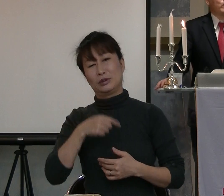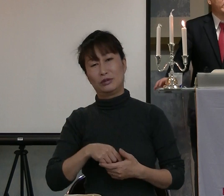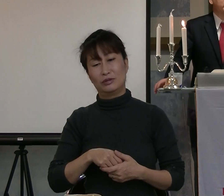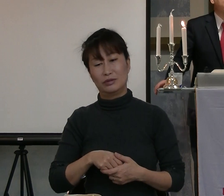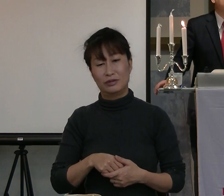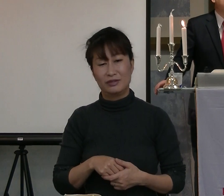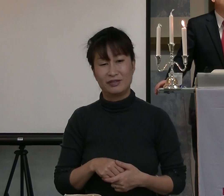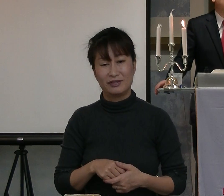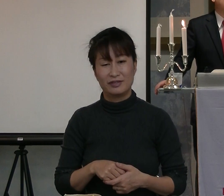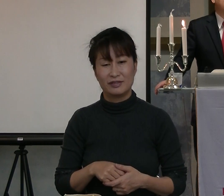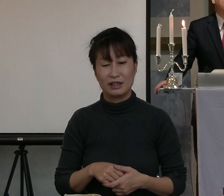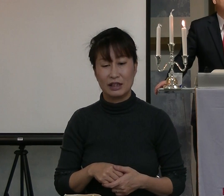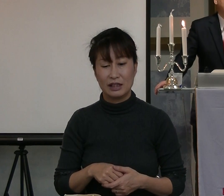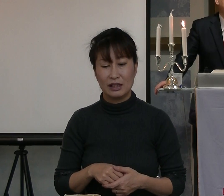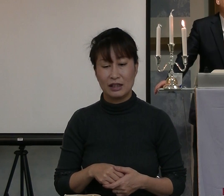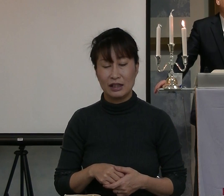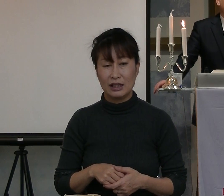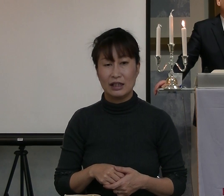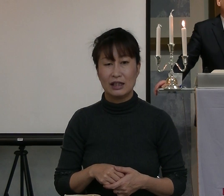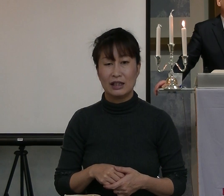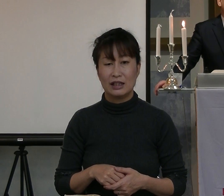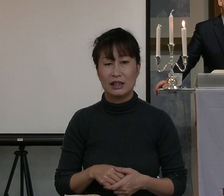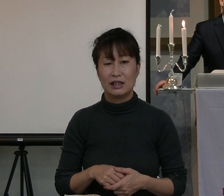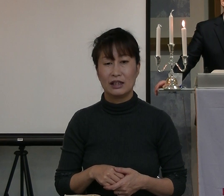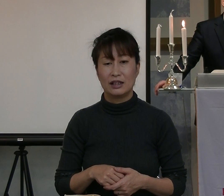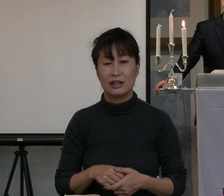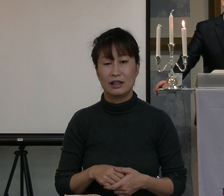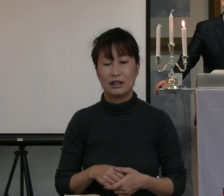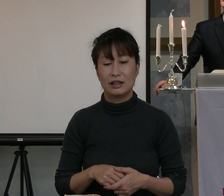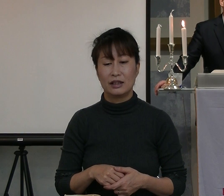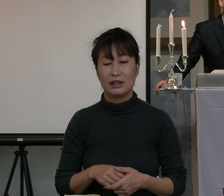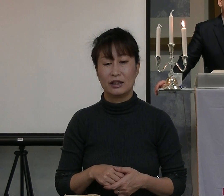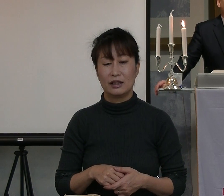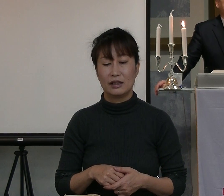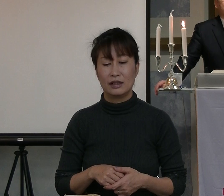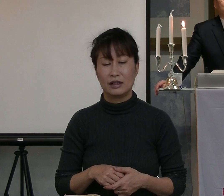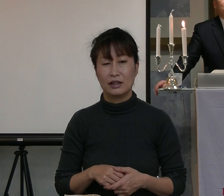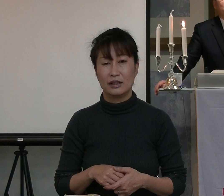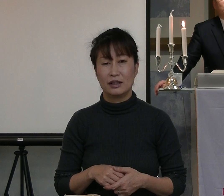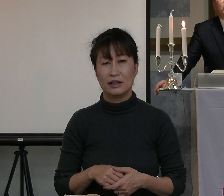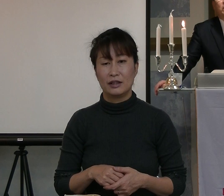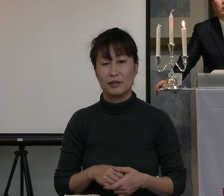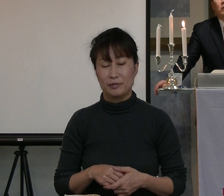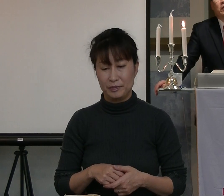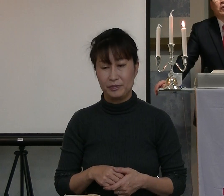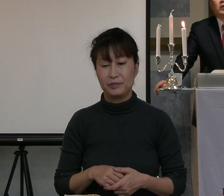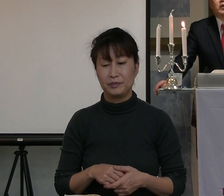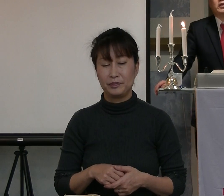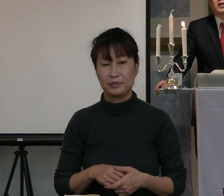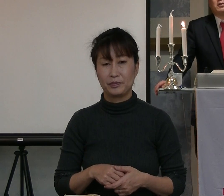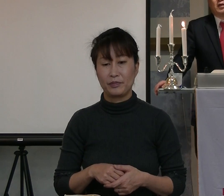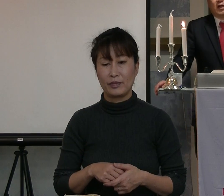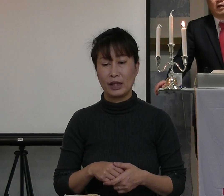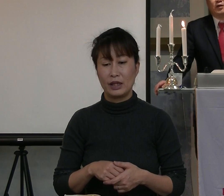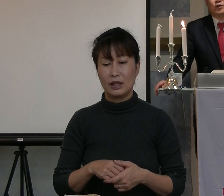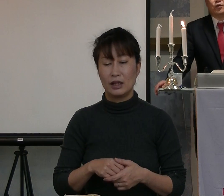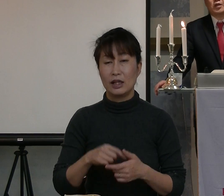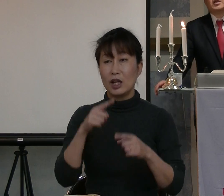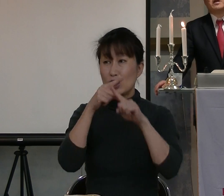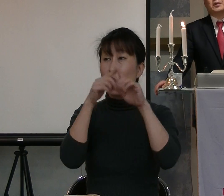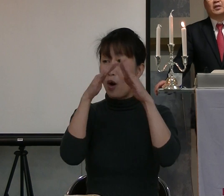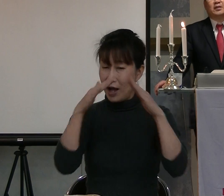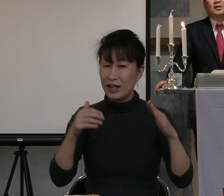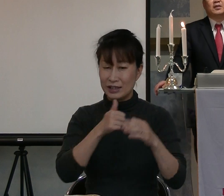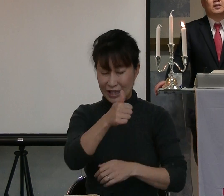しかし教会の世界の中でそれだけではなく、このイエス様が